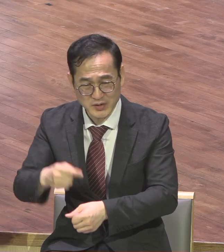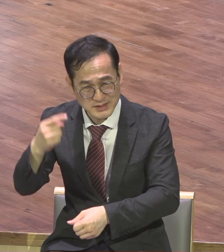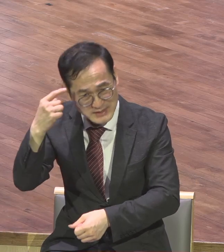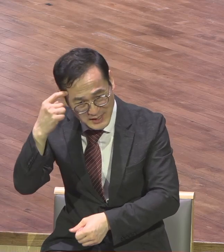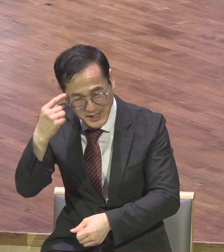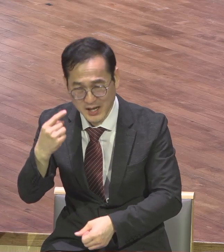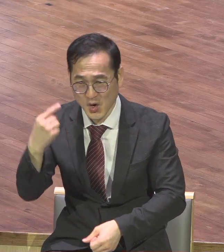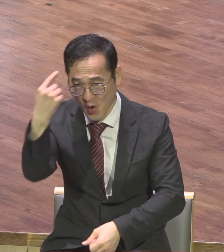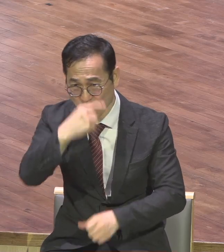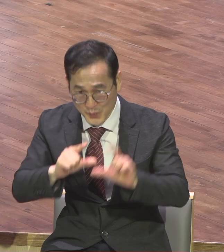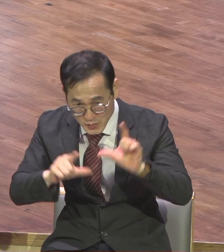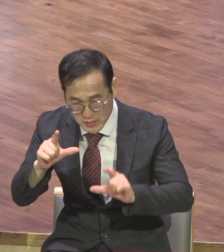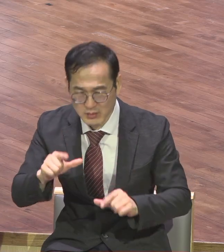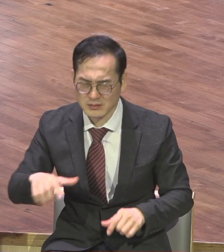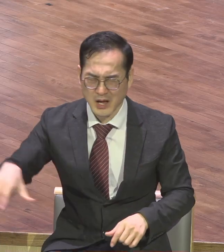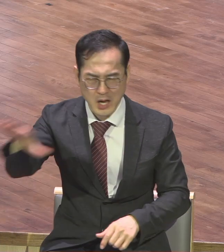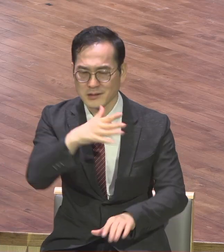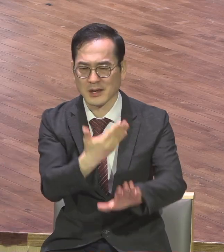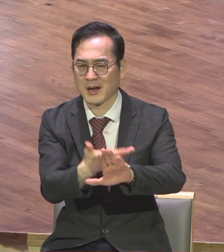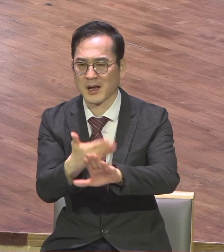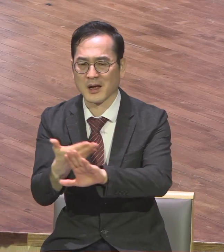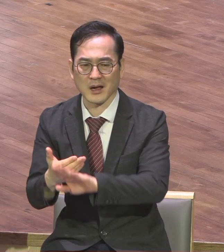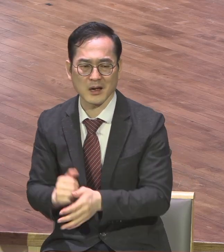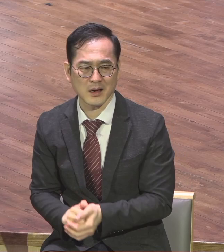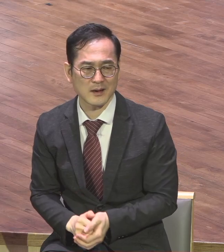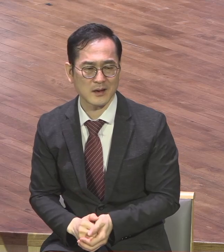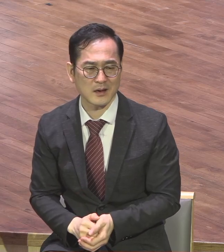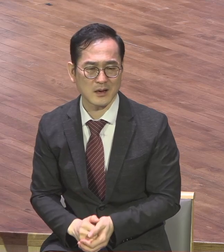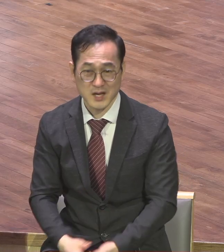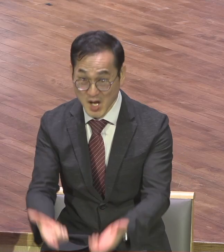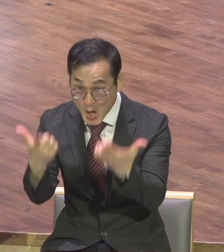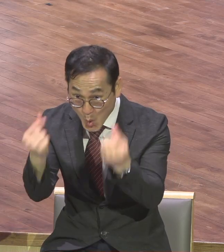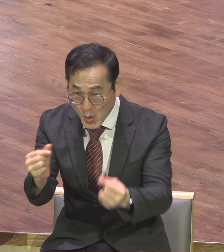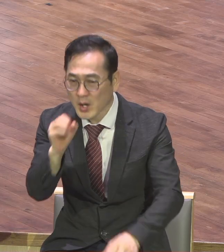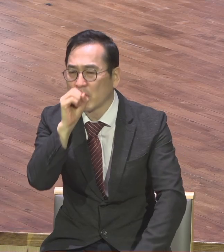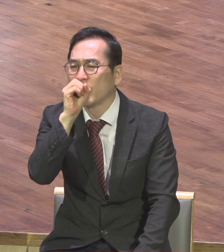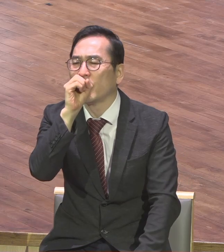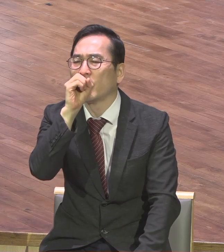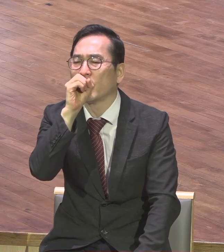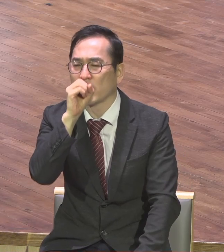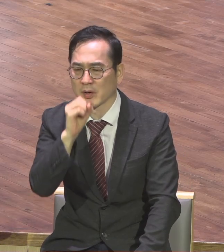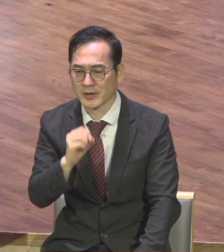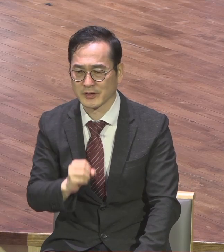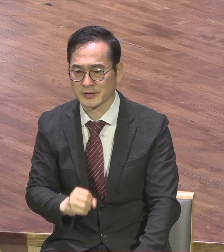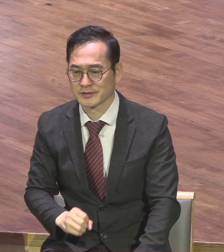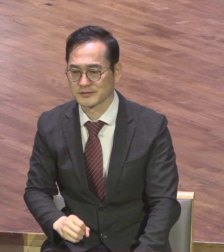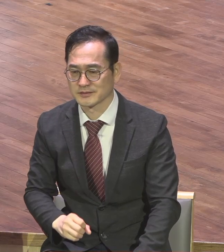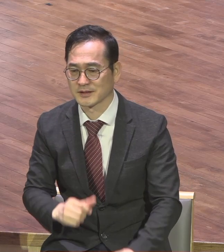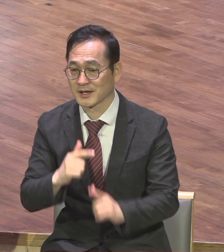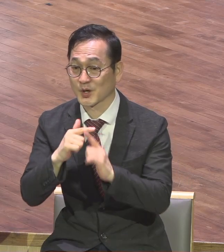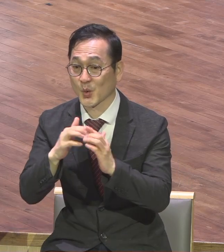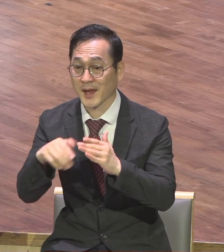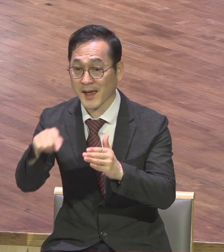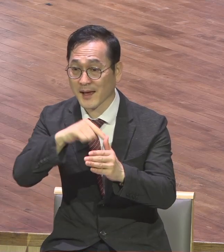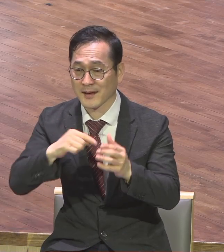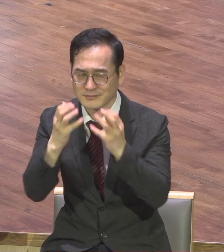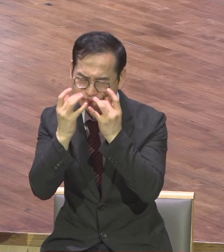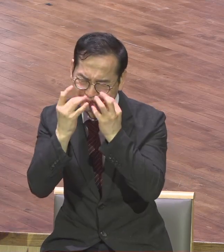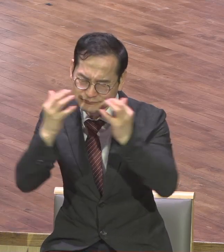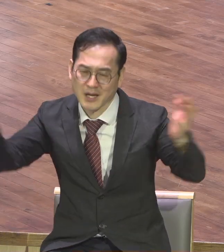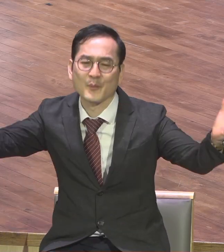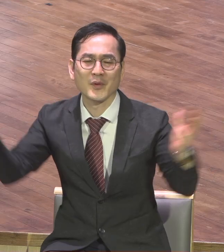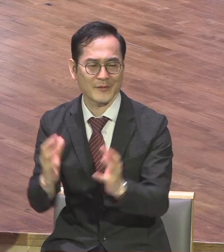그야말로 뭐 그냥 백인 백색, 만인 만색이에요. 그냥 말 그대로 교회라는 이